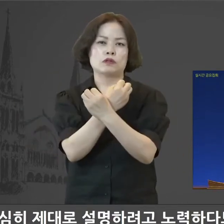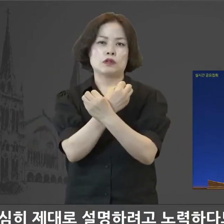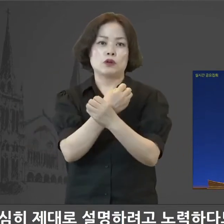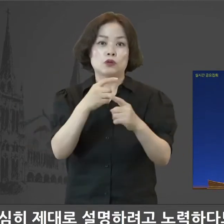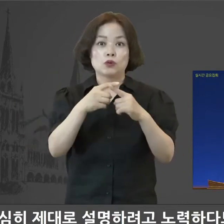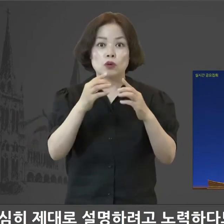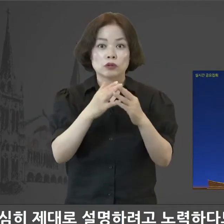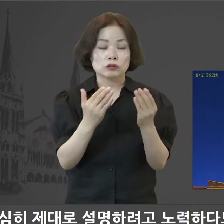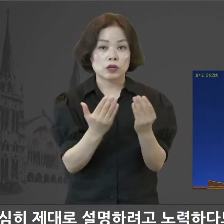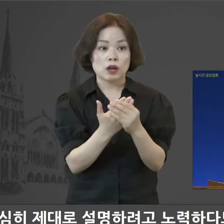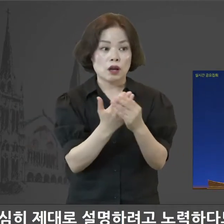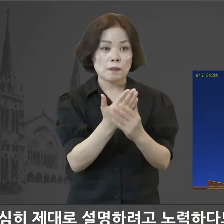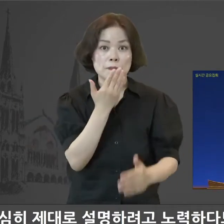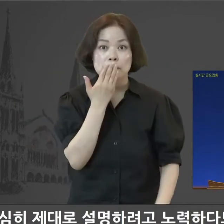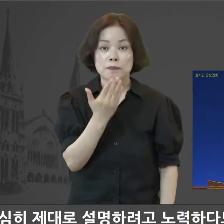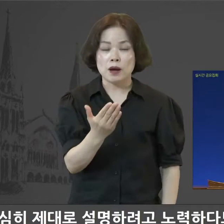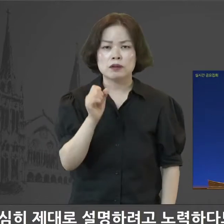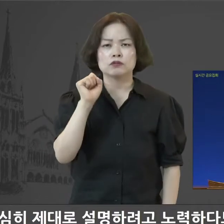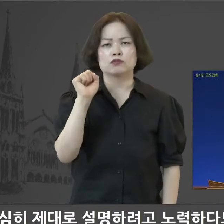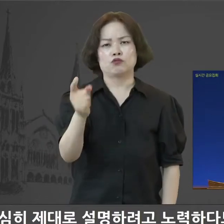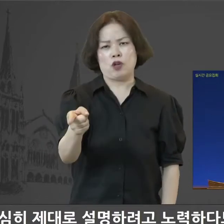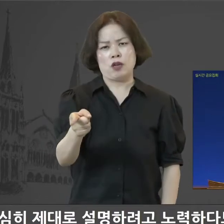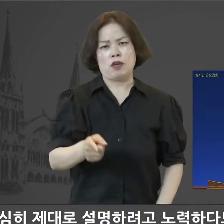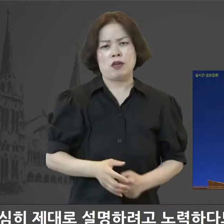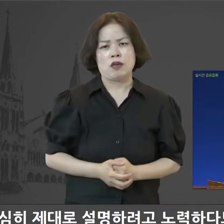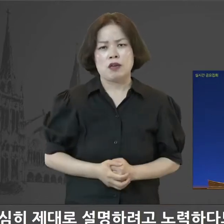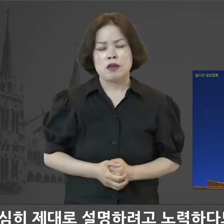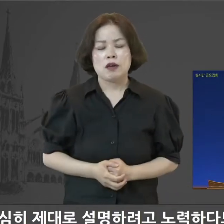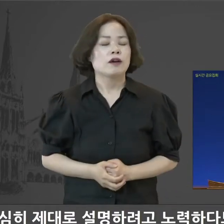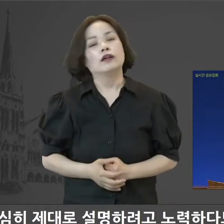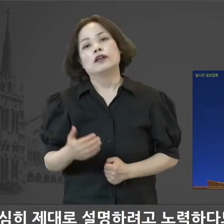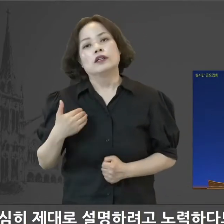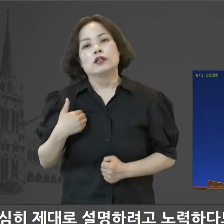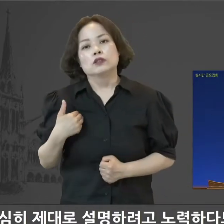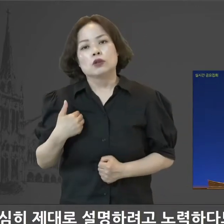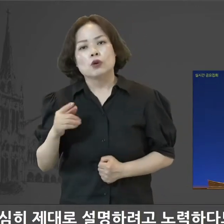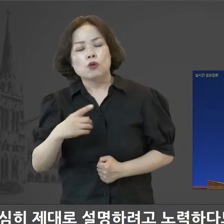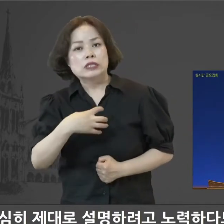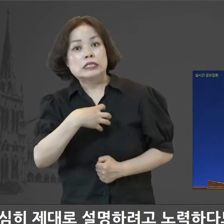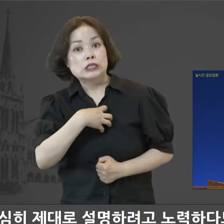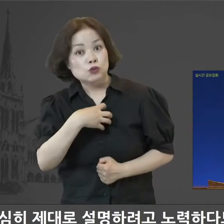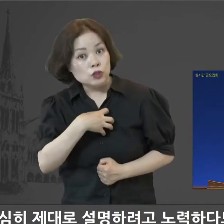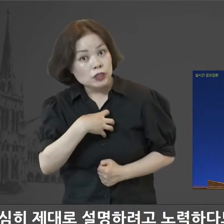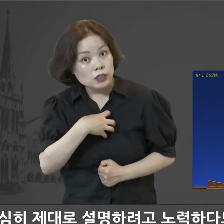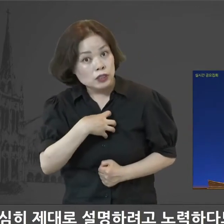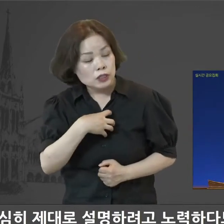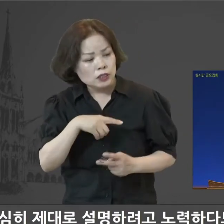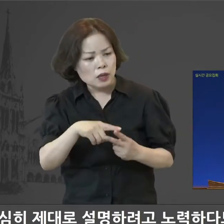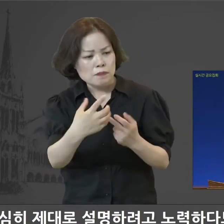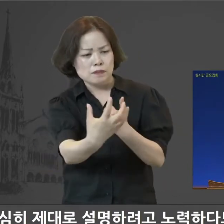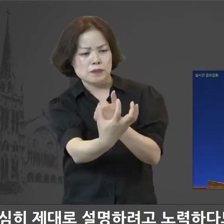교회가 발전할 수 있는 계기가 되는 것이죠. 그러니까 저는 항상 어떤 위기나